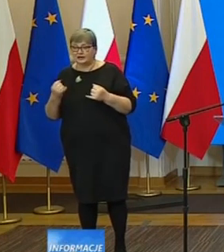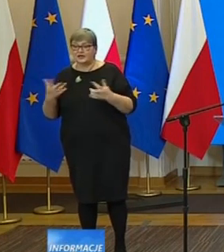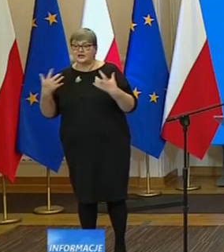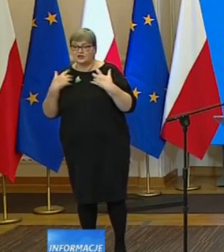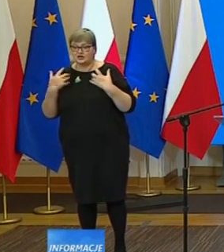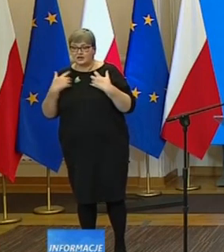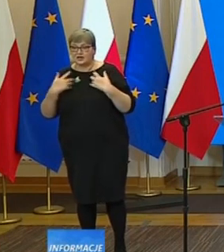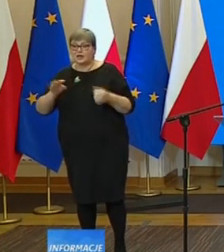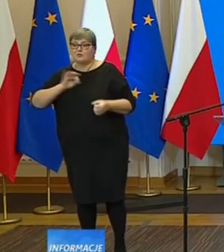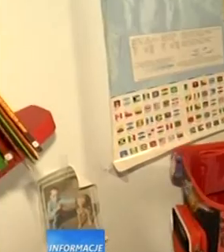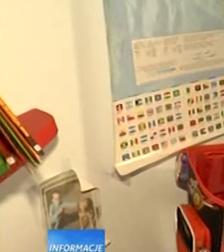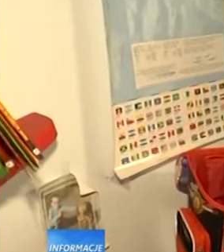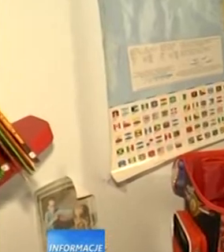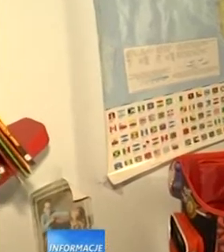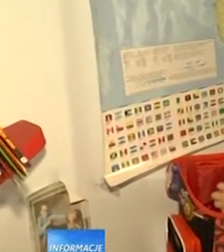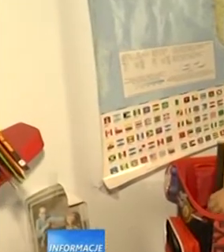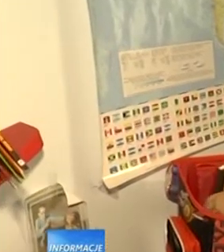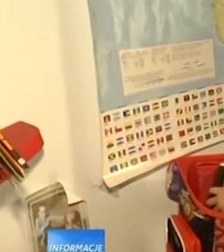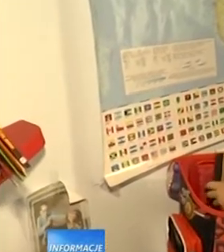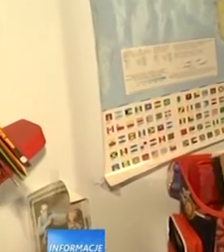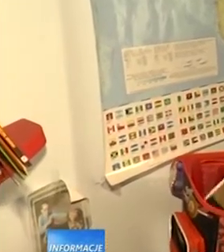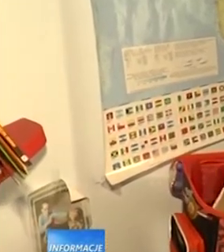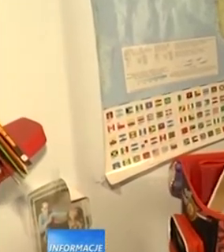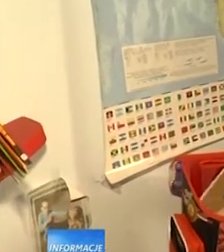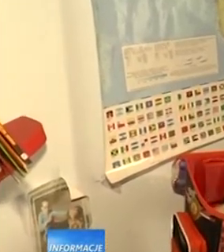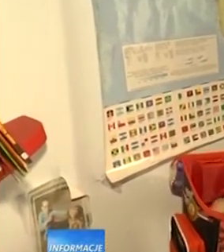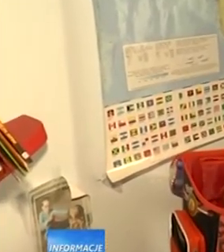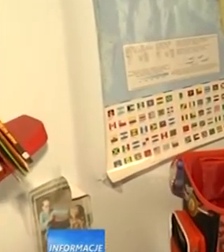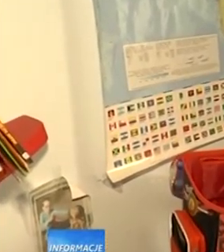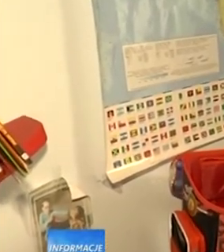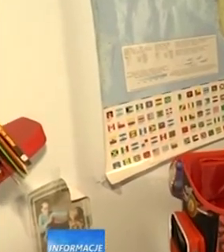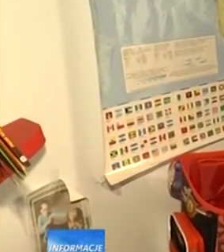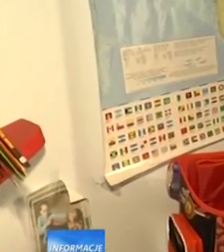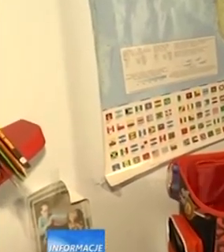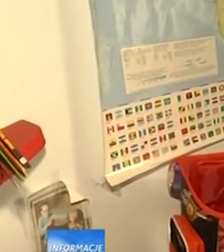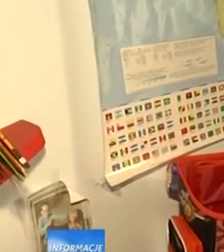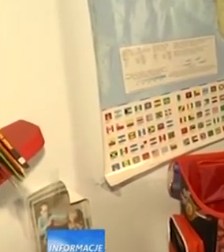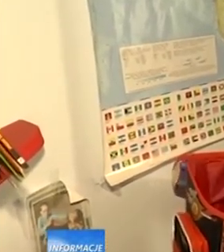żyje moja rodzina. Konkurs będzie trwał do 25 grudnia.